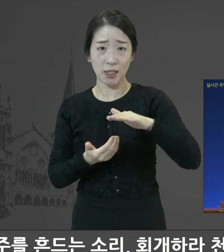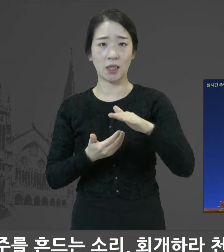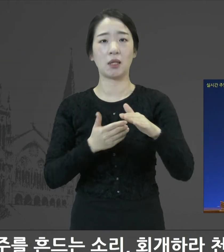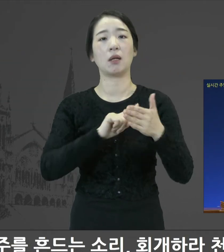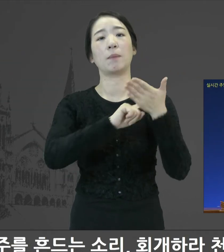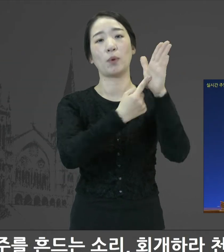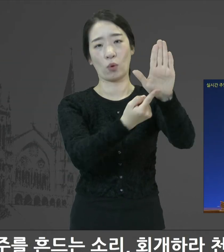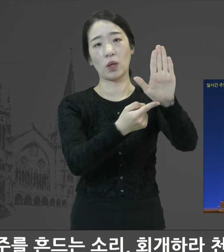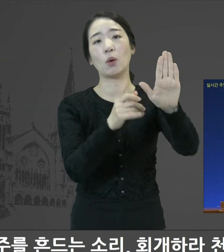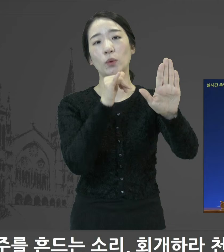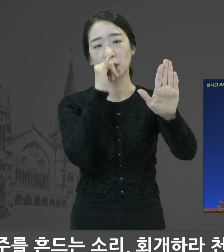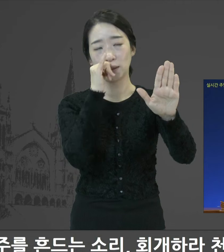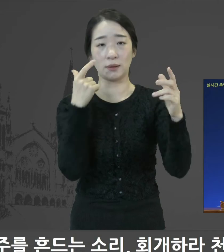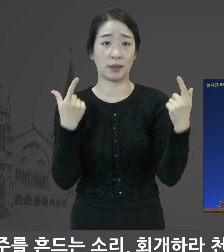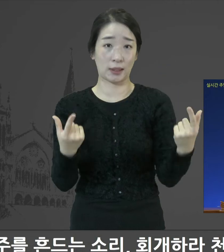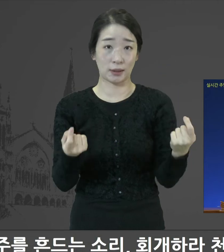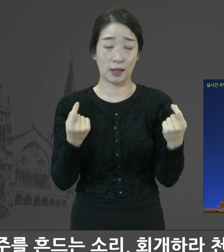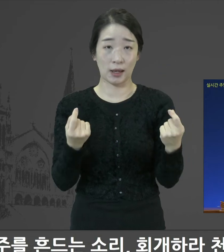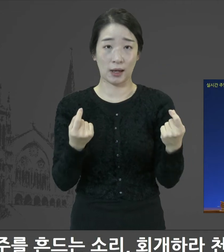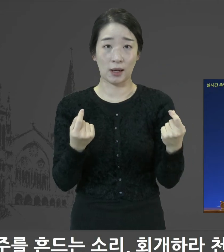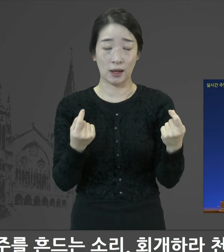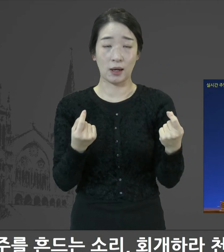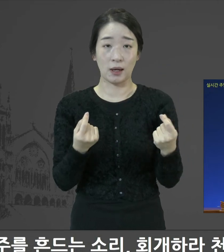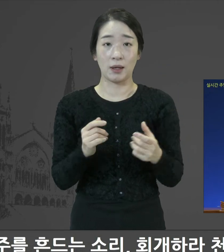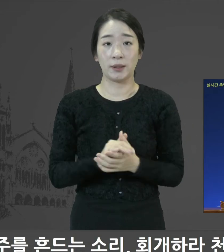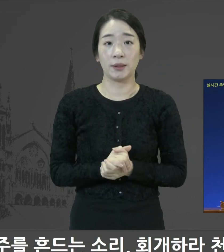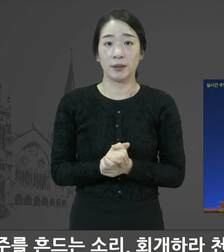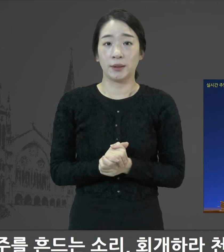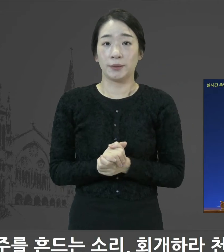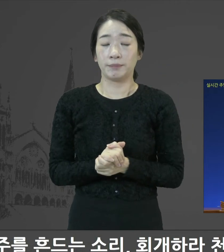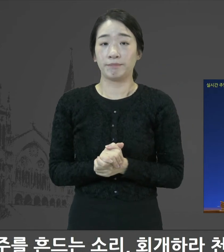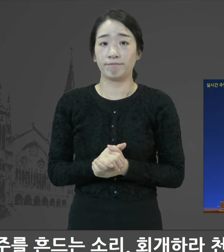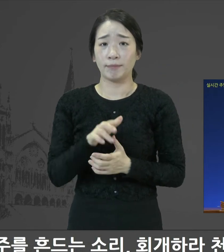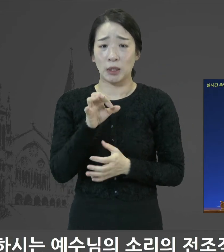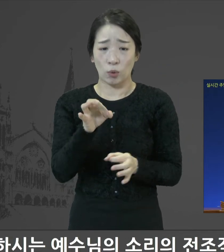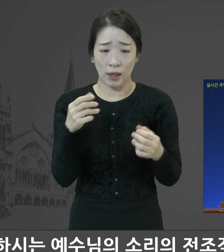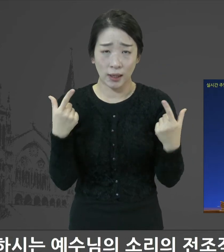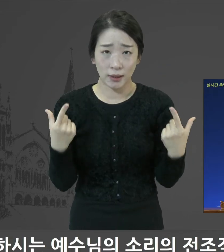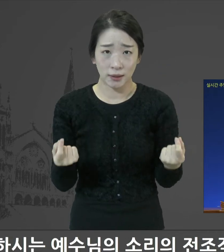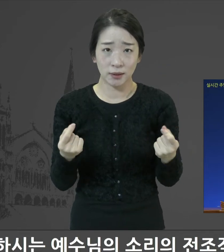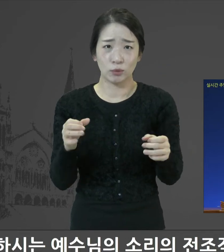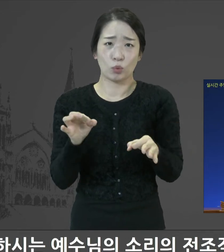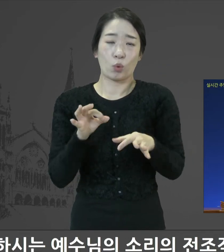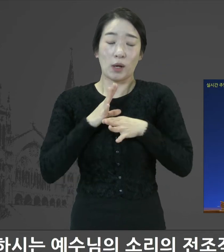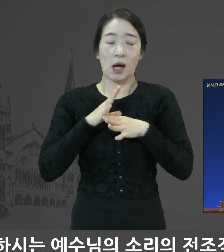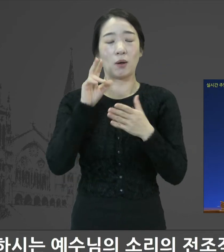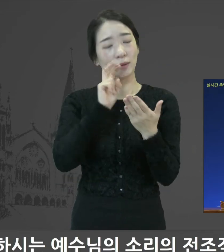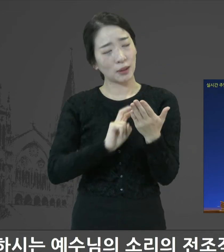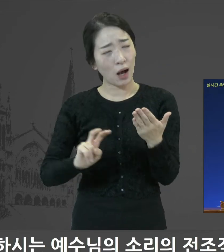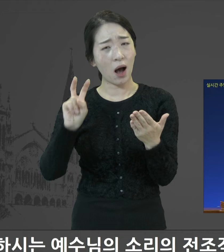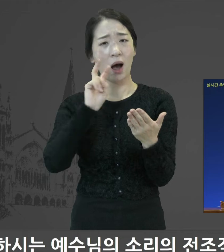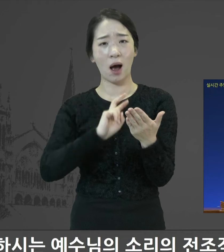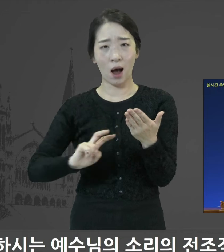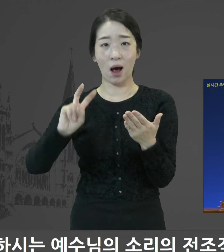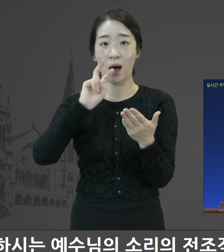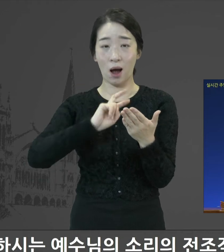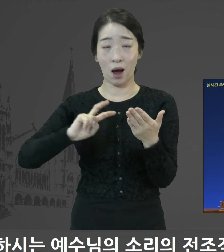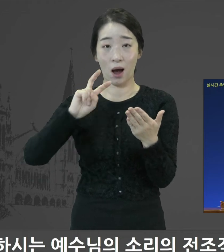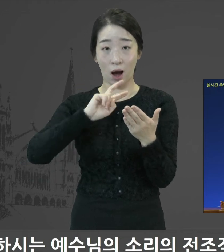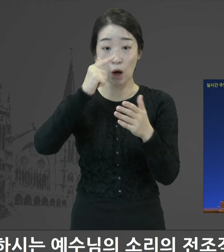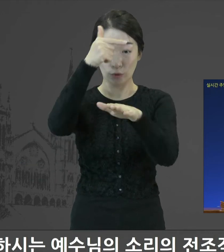있다, 이렇게 보이는 겁니다. 이렇게 놀라운 찬양,